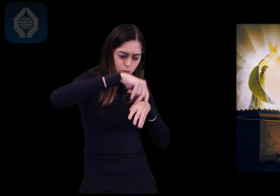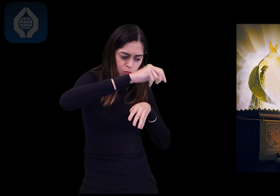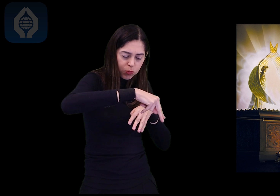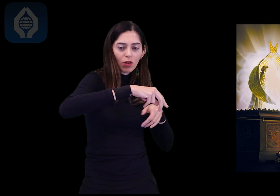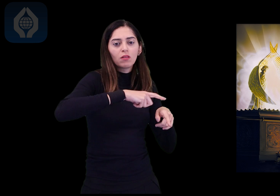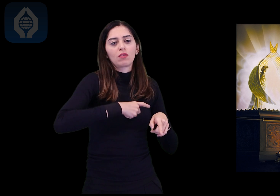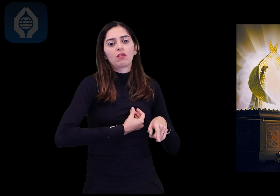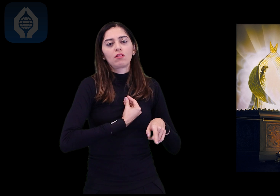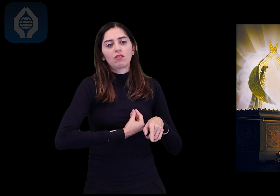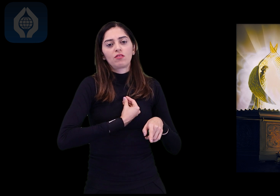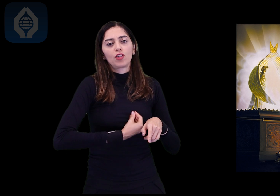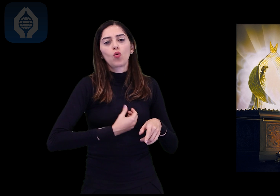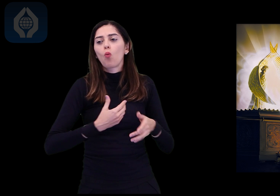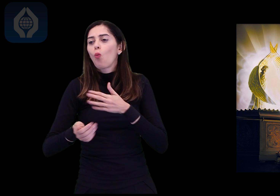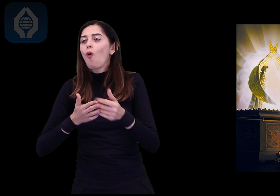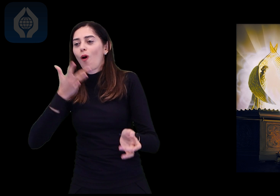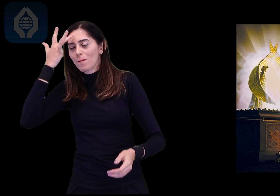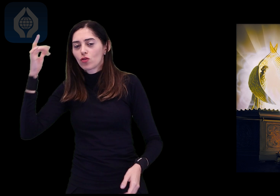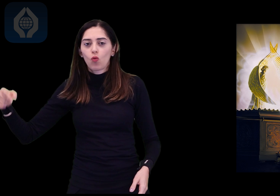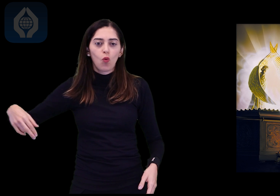Santo dos Santos seria morto.